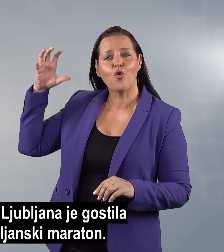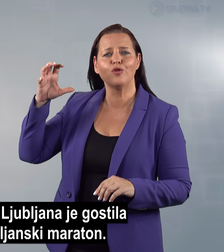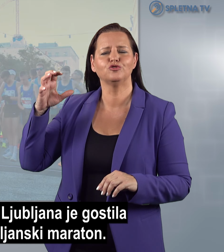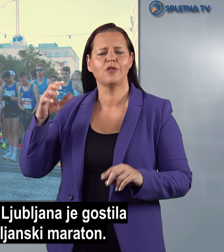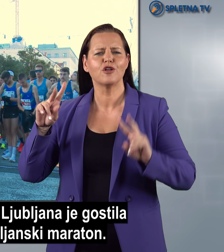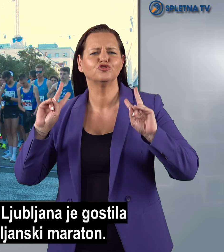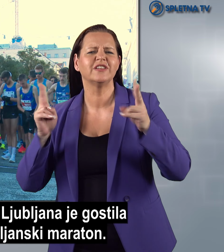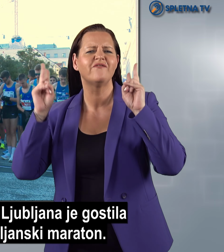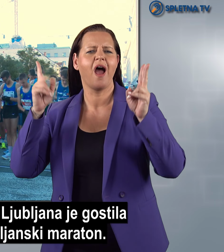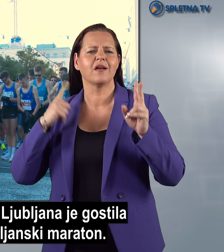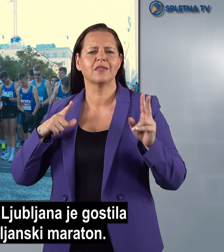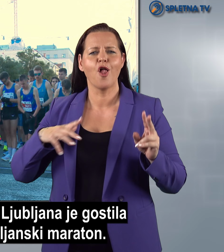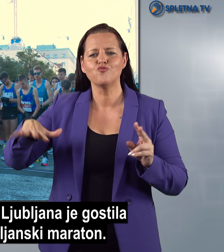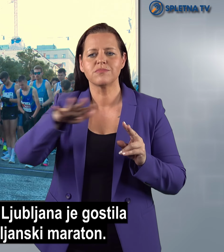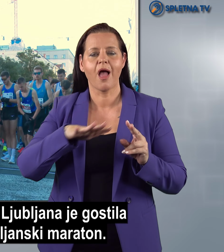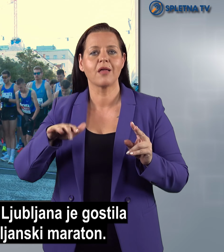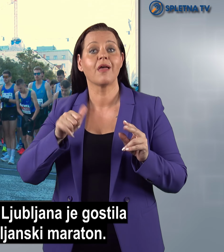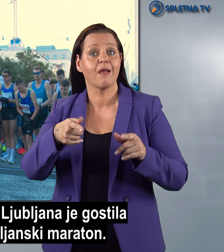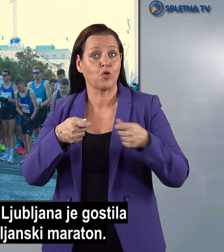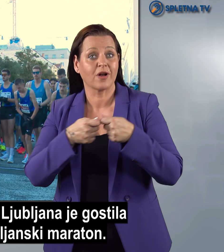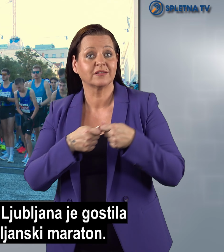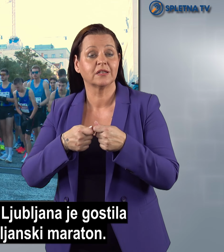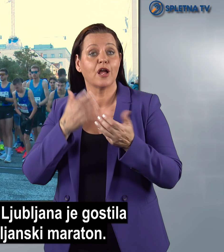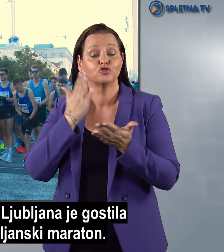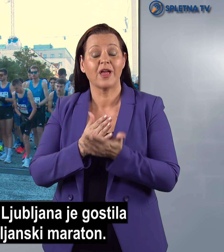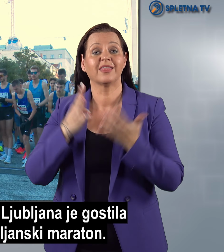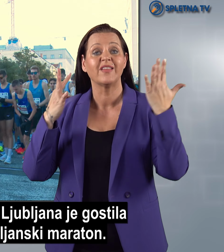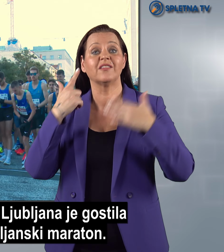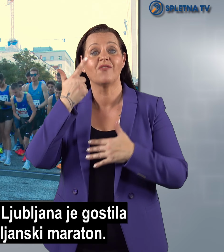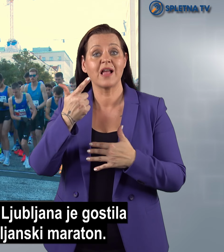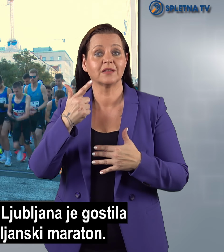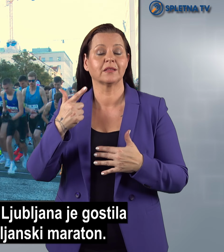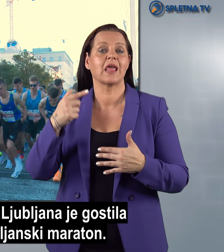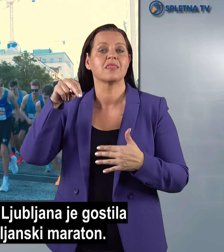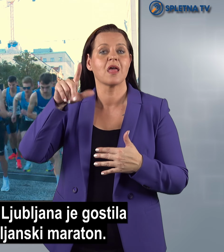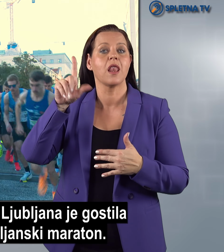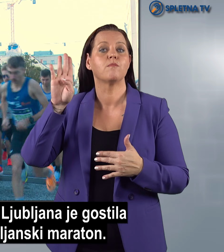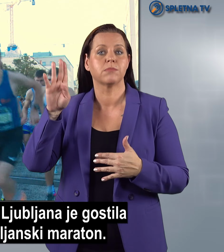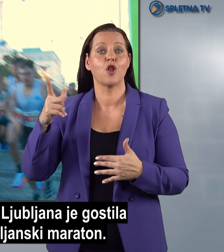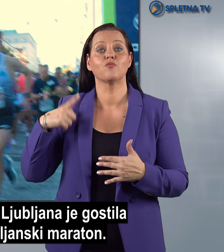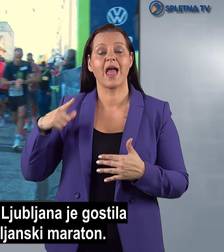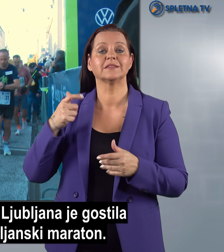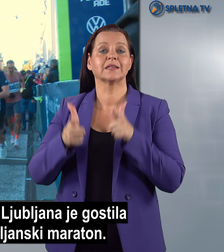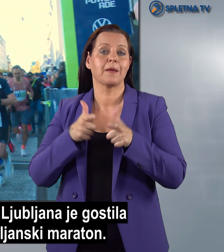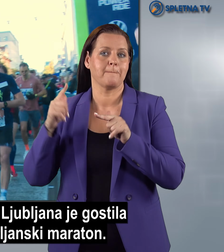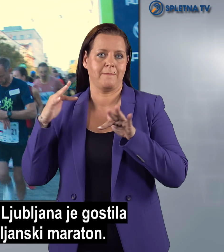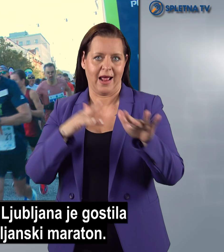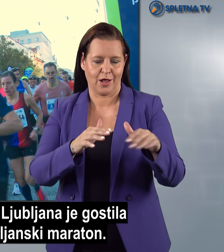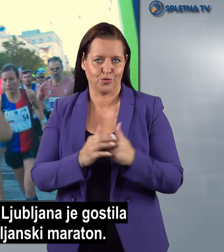Sončna in živahna Ljubljana je gostila že 29. NLB Ljubljanski maraton.